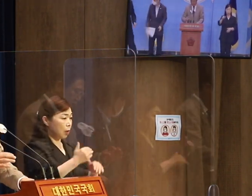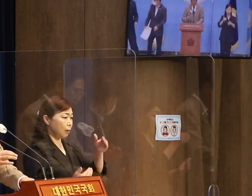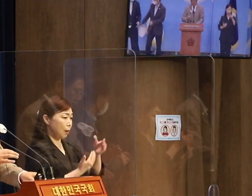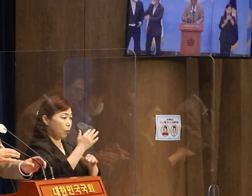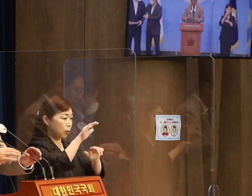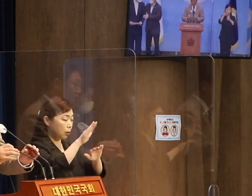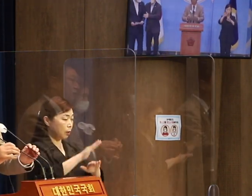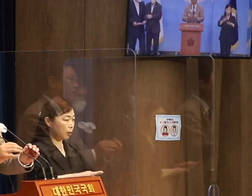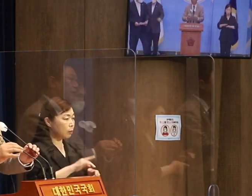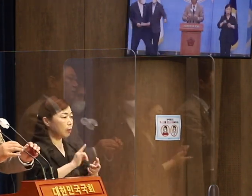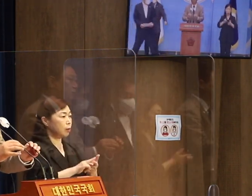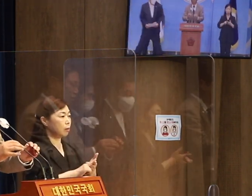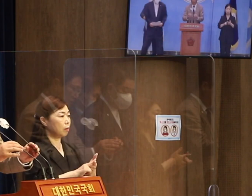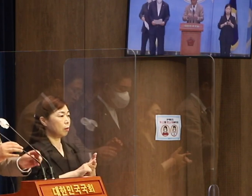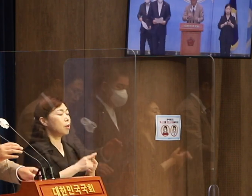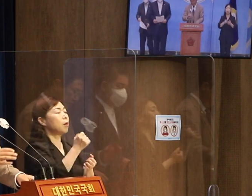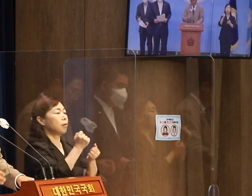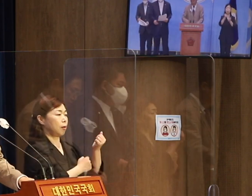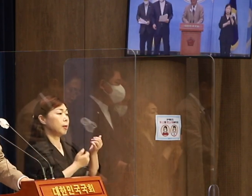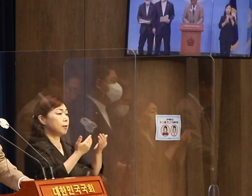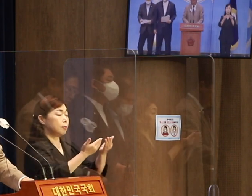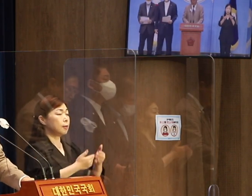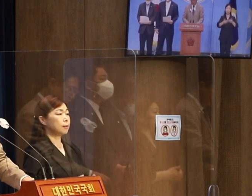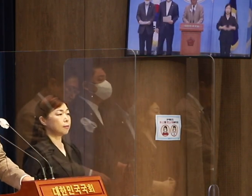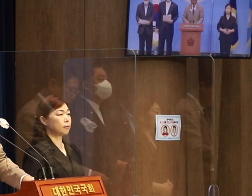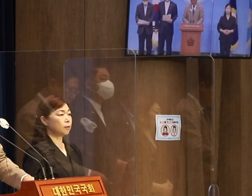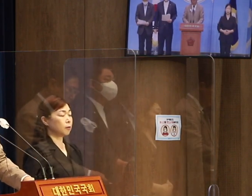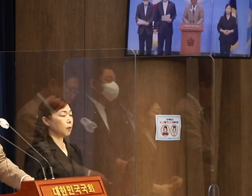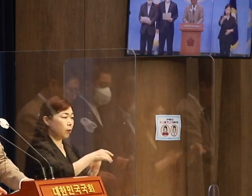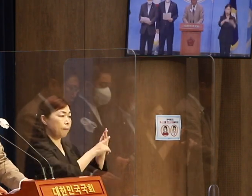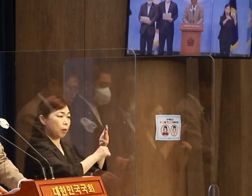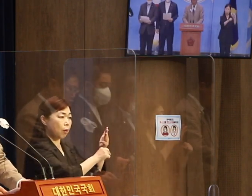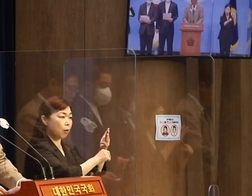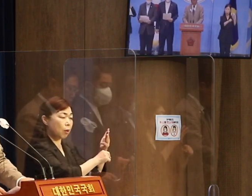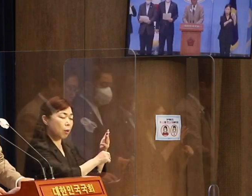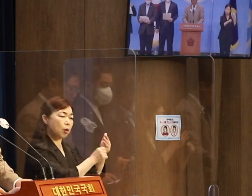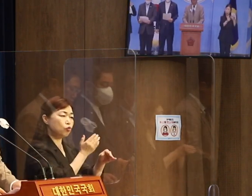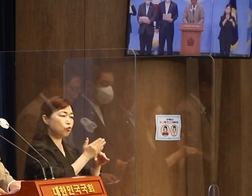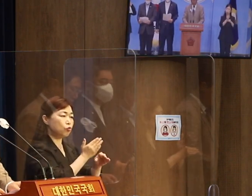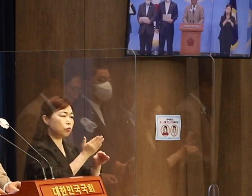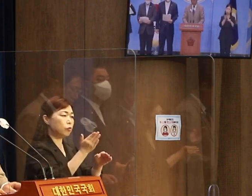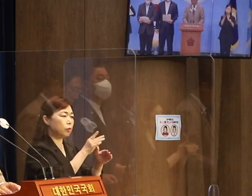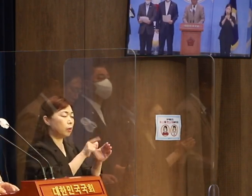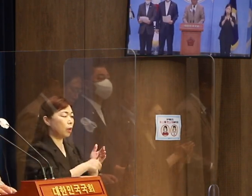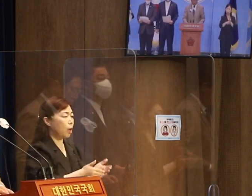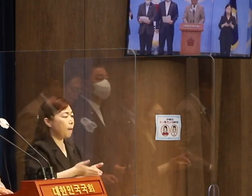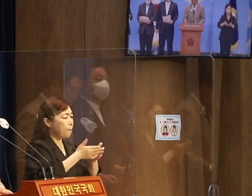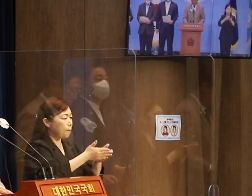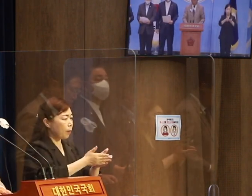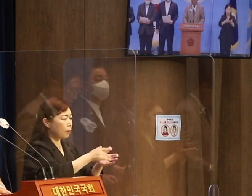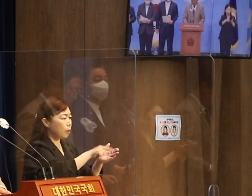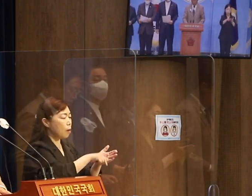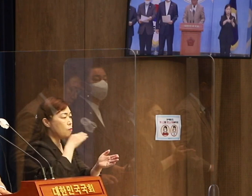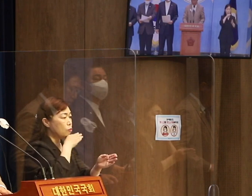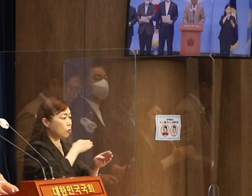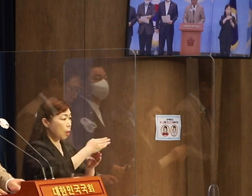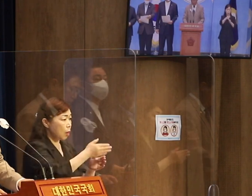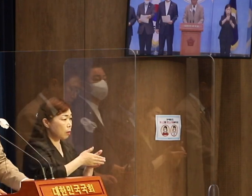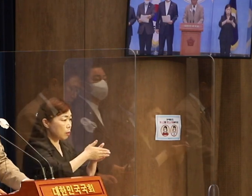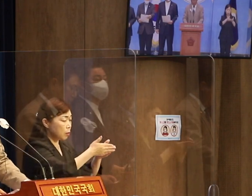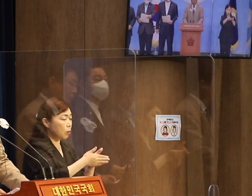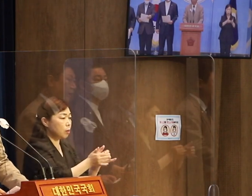대한 정확한 경과를 말씀드리겠습니다. 2019년 8월 중순 출항한 배에서 북한 선원